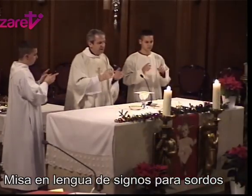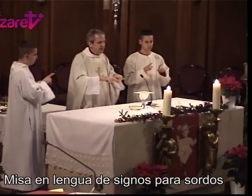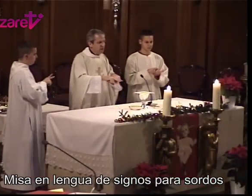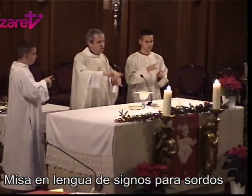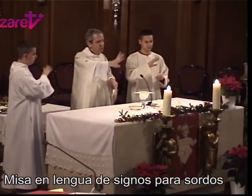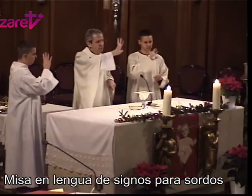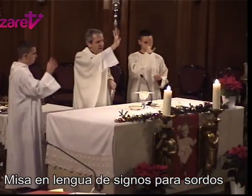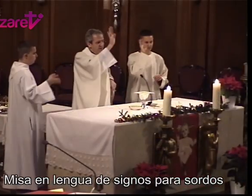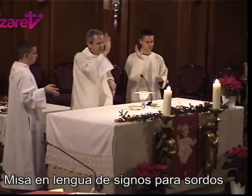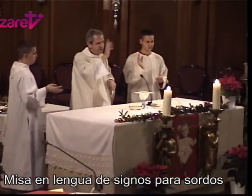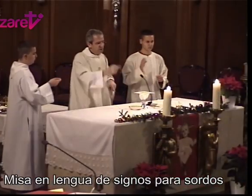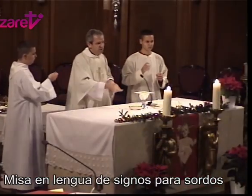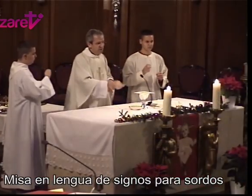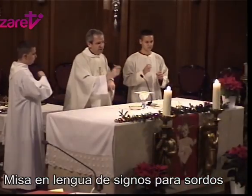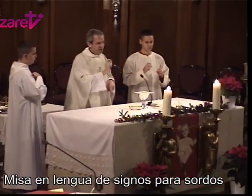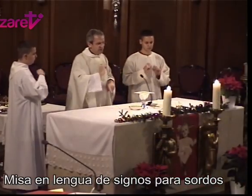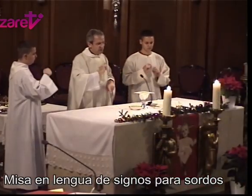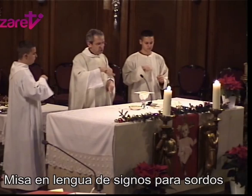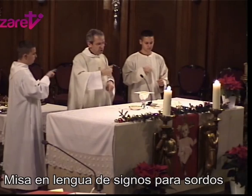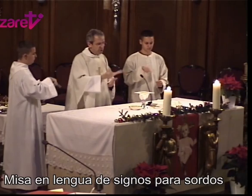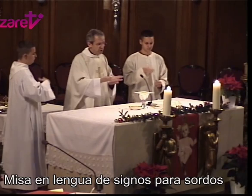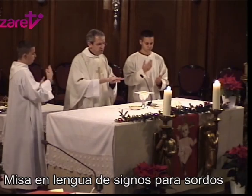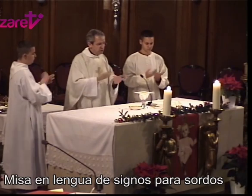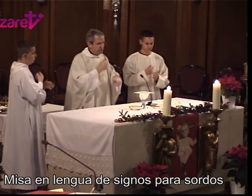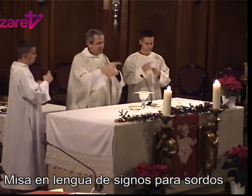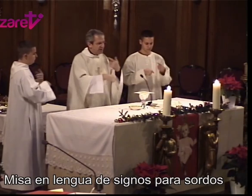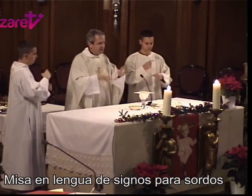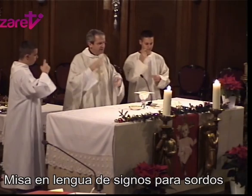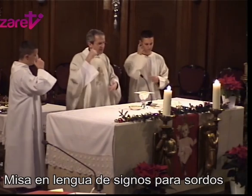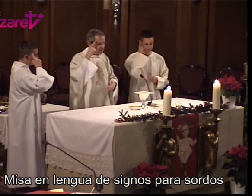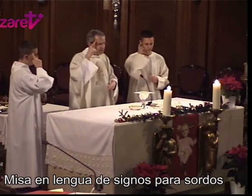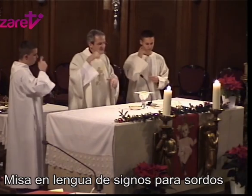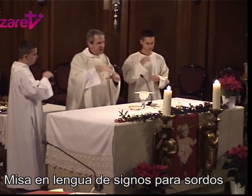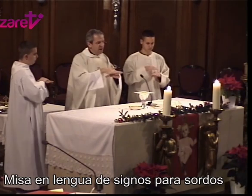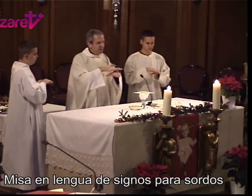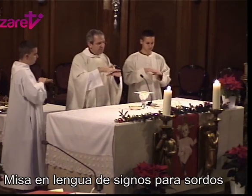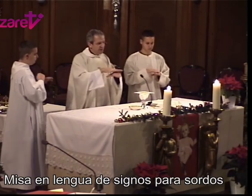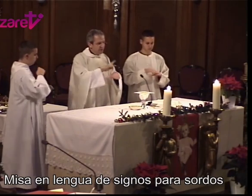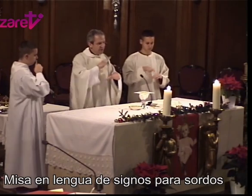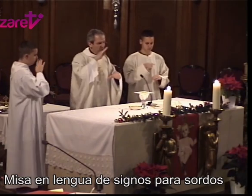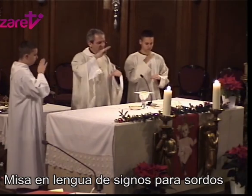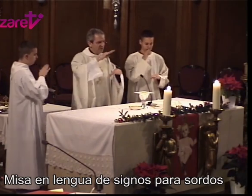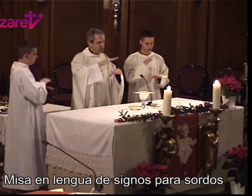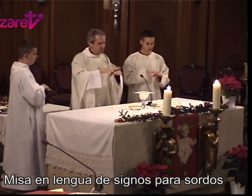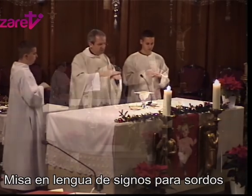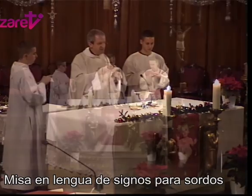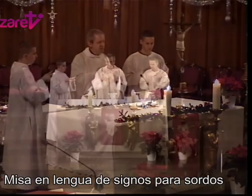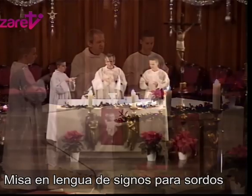tierra como en el cielo. Danos hoy nuestro pan de cada día, perdona nuestras ofensas